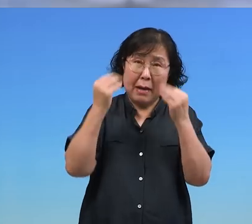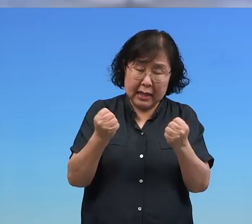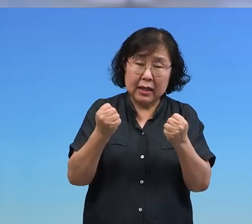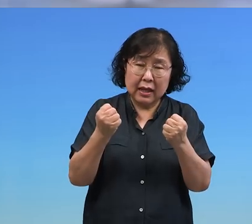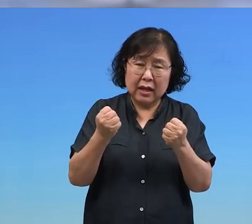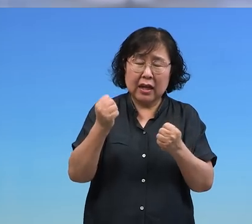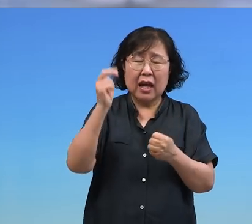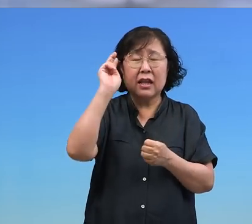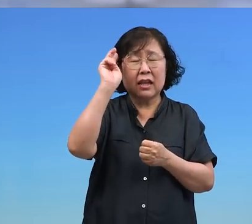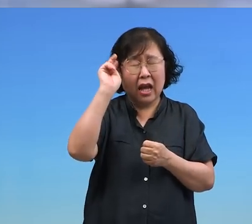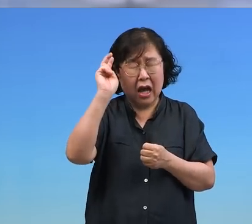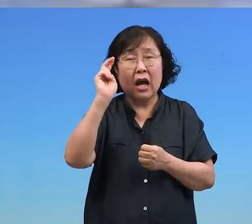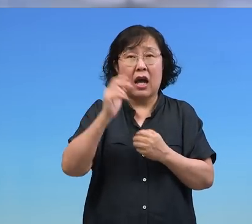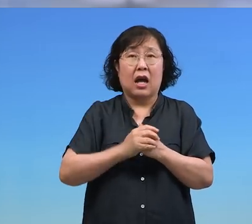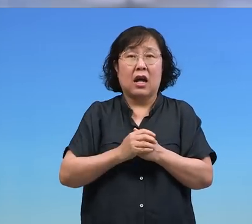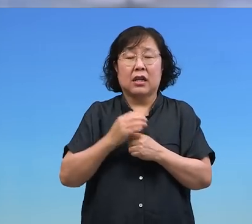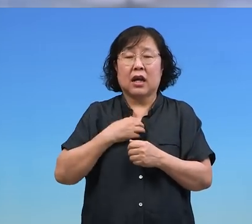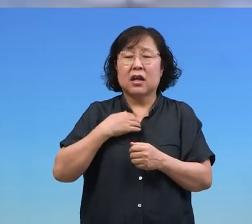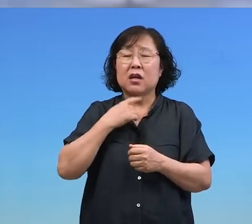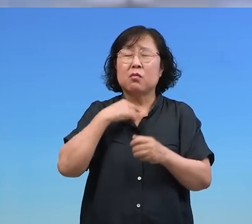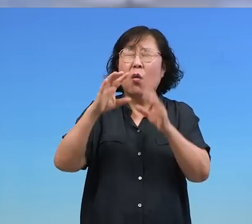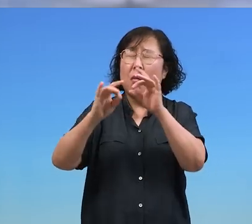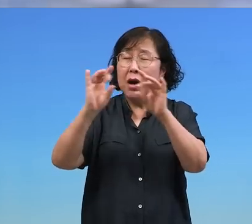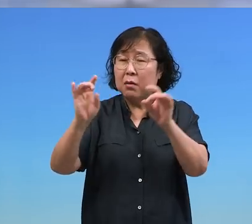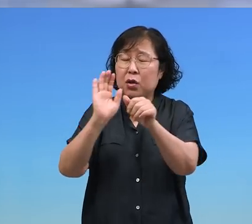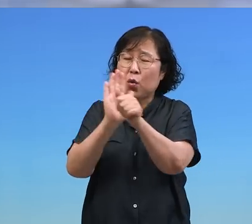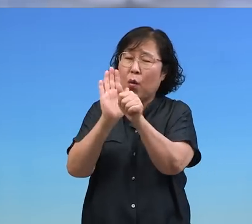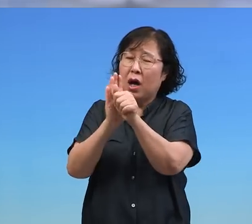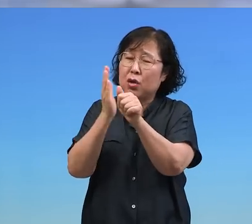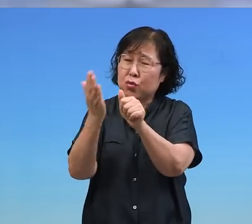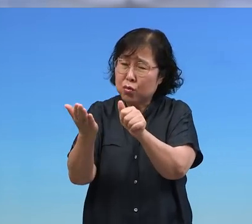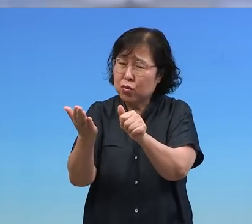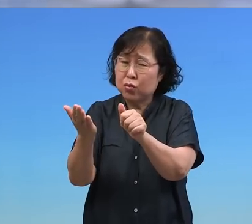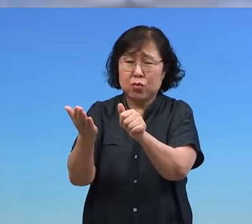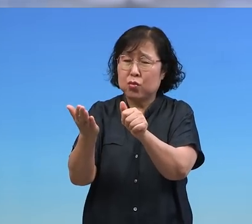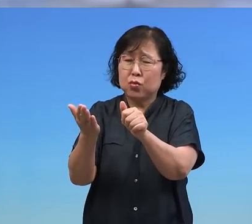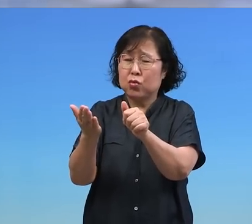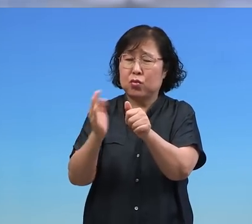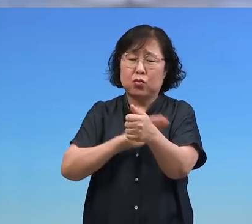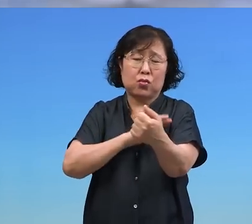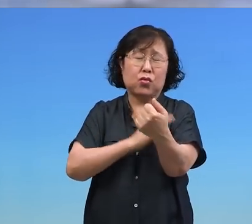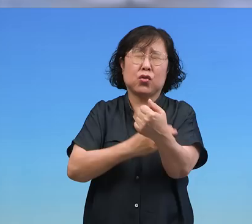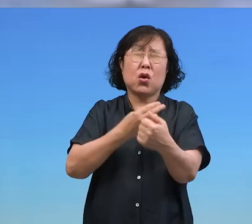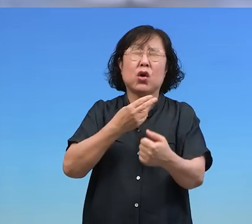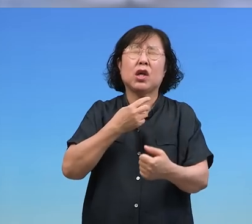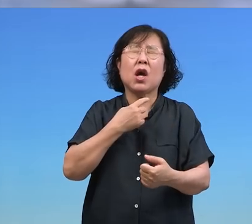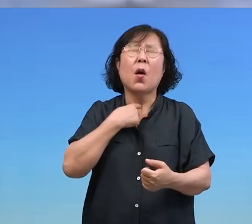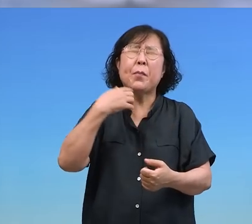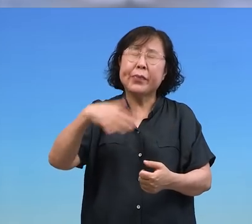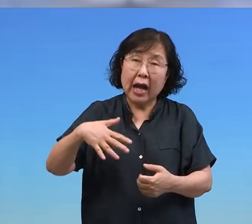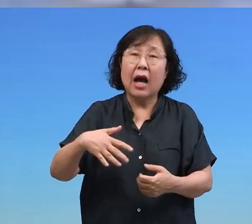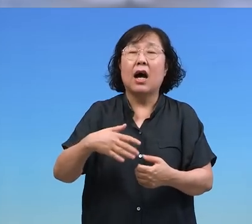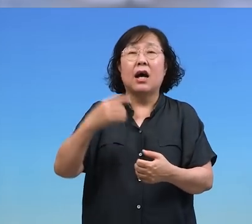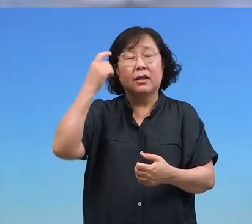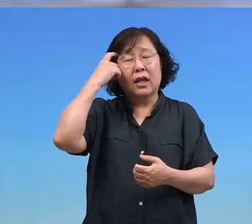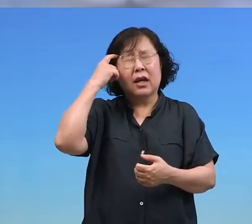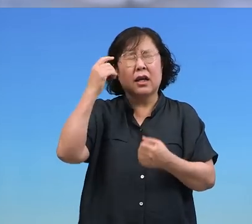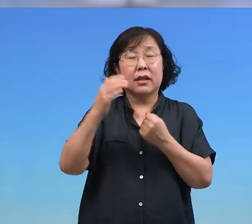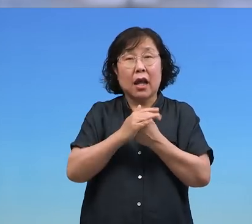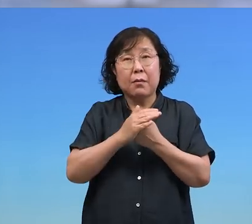무엇을 내가 도와줄 수가 있을까 그런 생각을 하니까 막 마음의 뜨거움이 올라오는 걸 경험했습니다